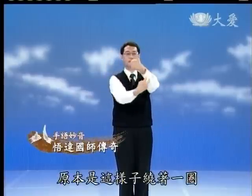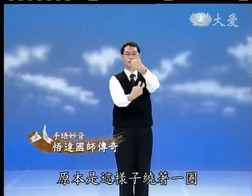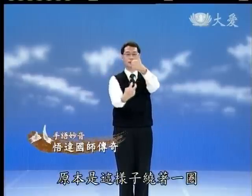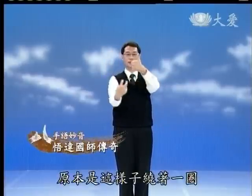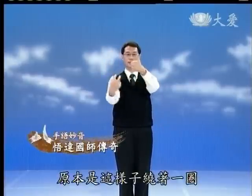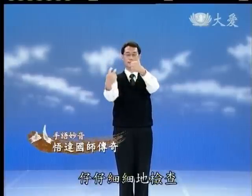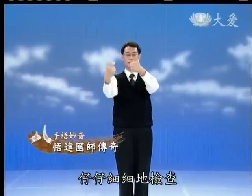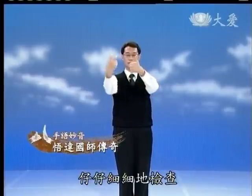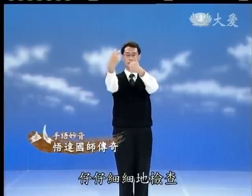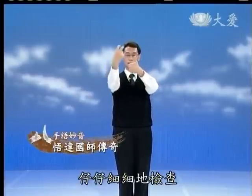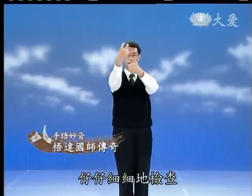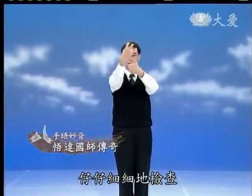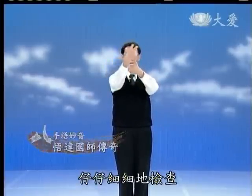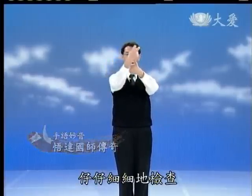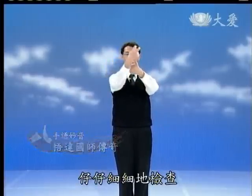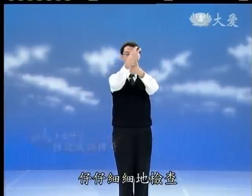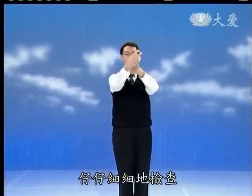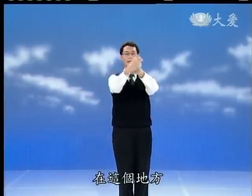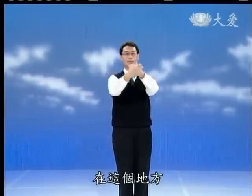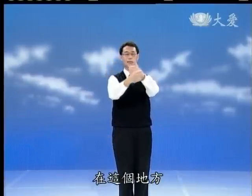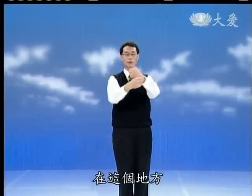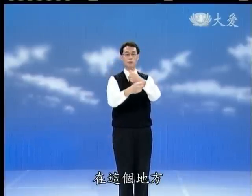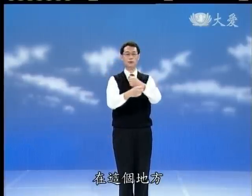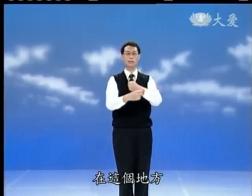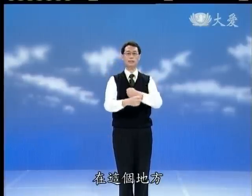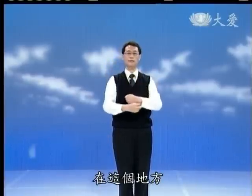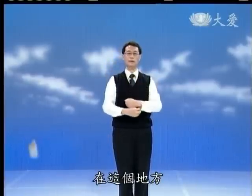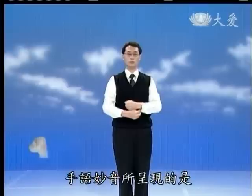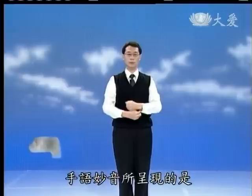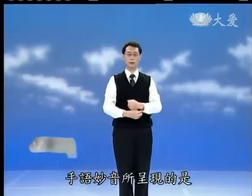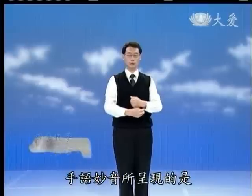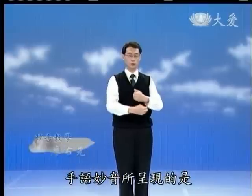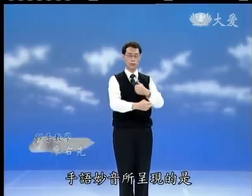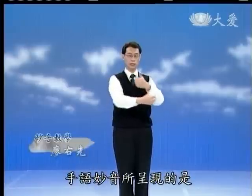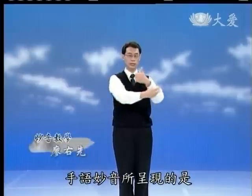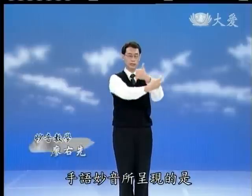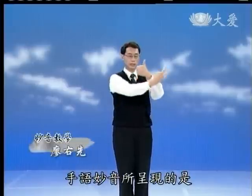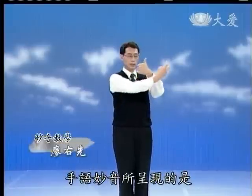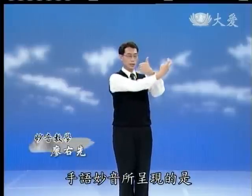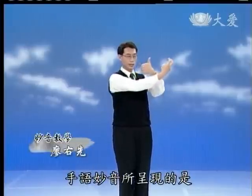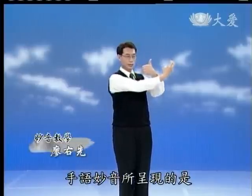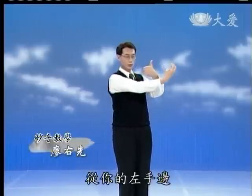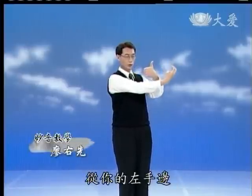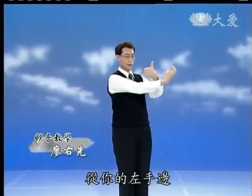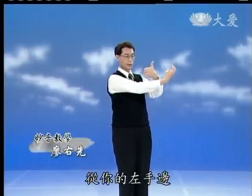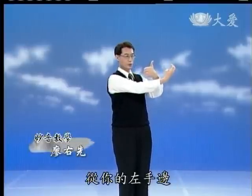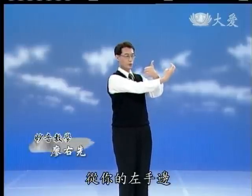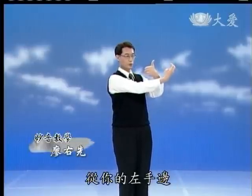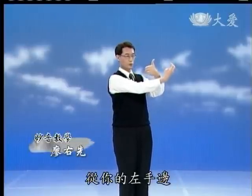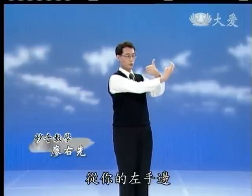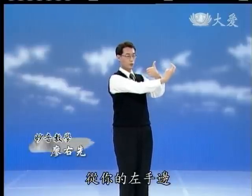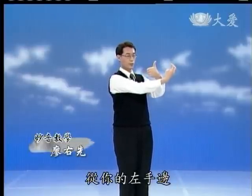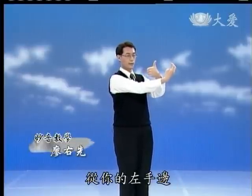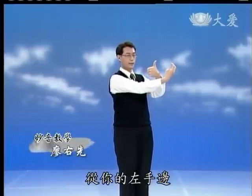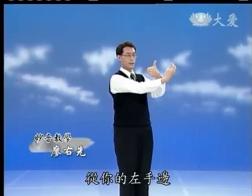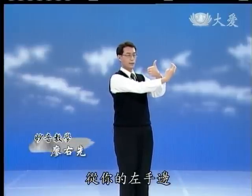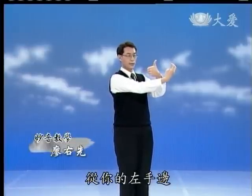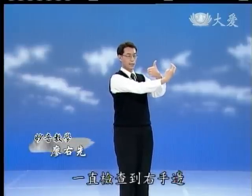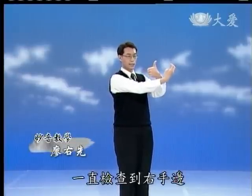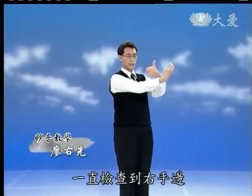着一圈，仔仔细细的检查，在这个手，在这地方手语妙音所呈现的是，你的从你的左手边，一直